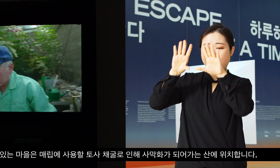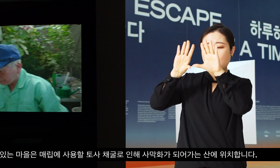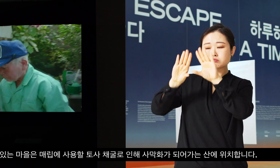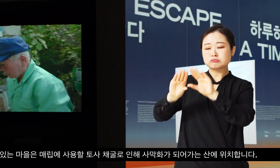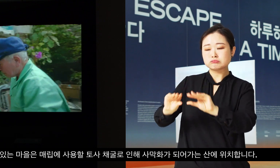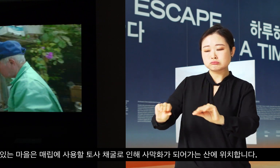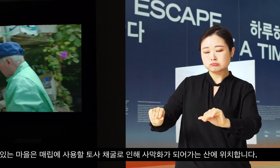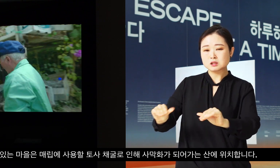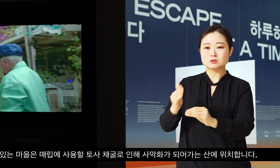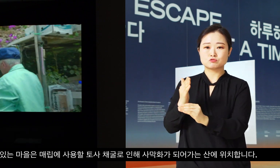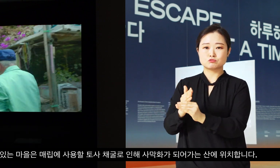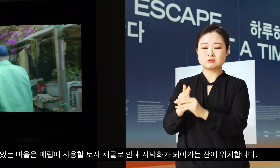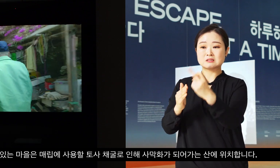위치합니다.